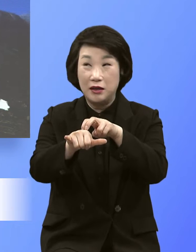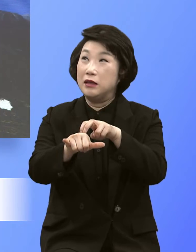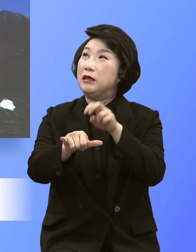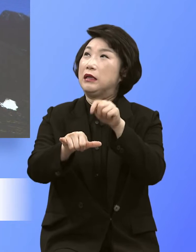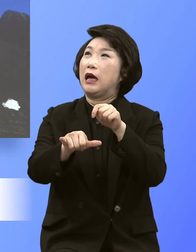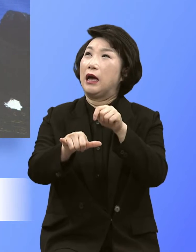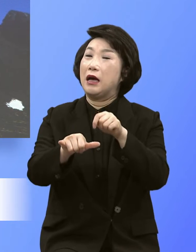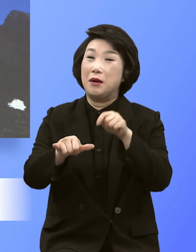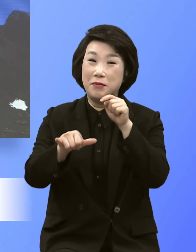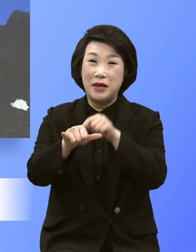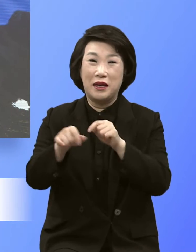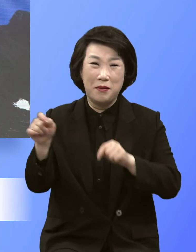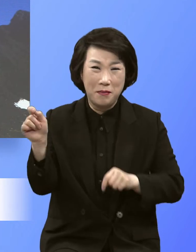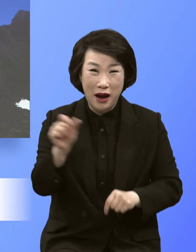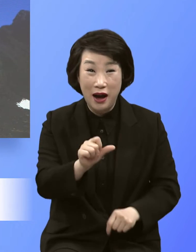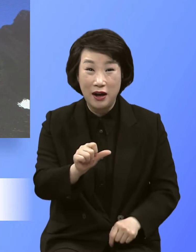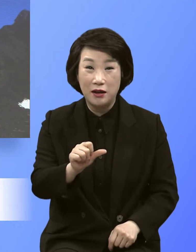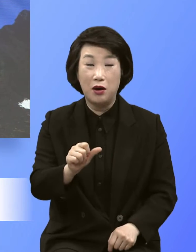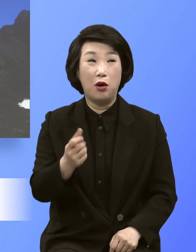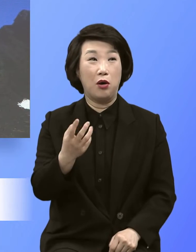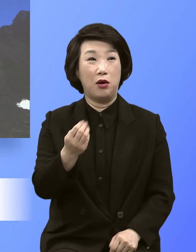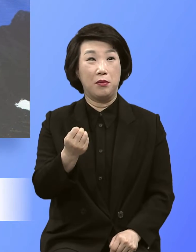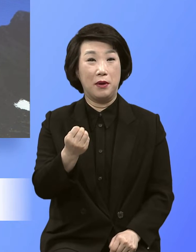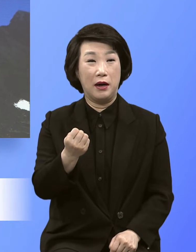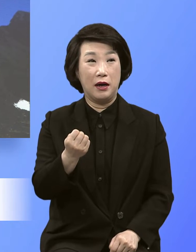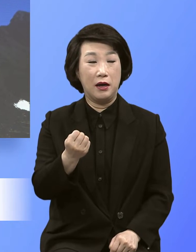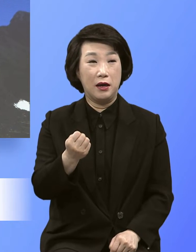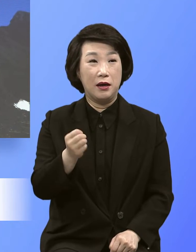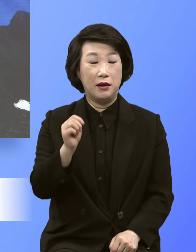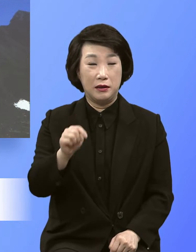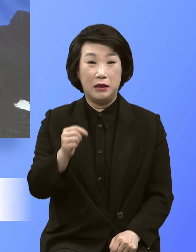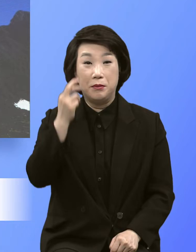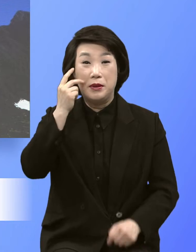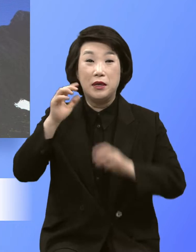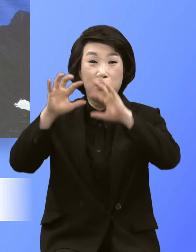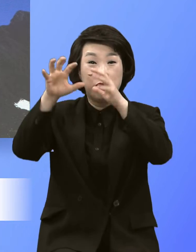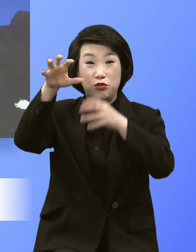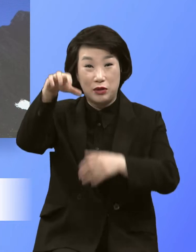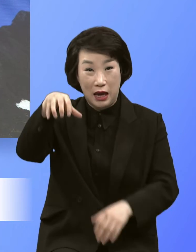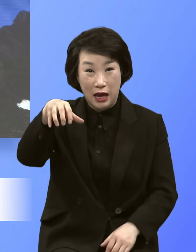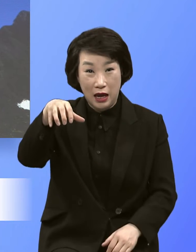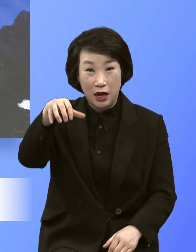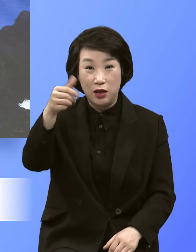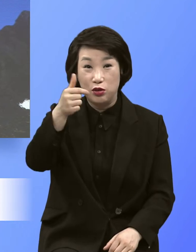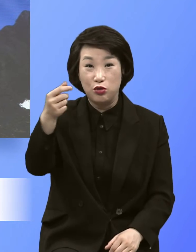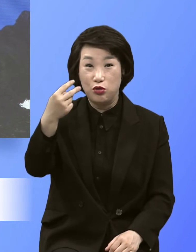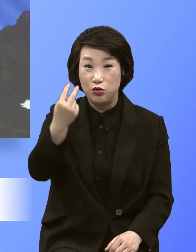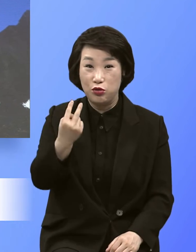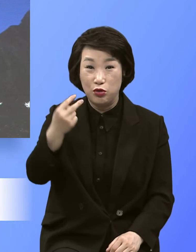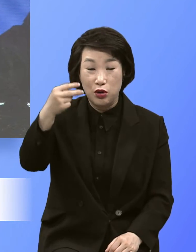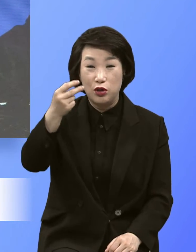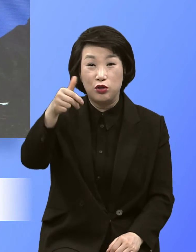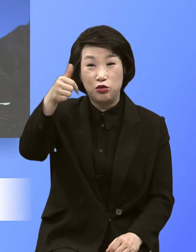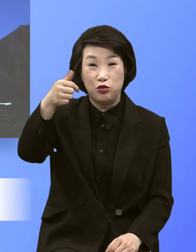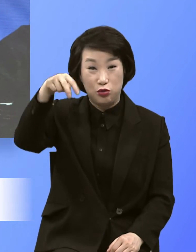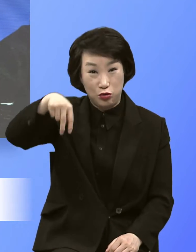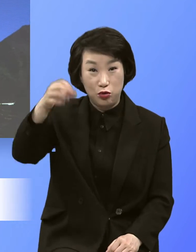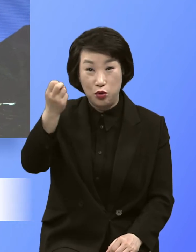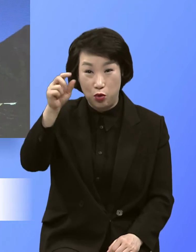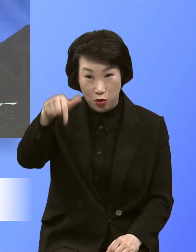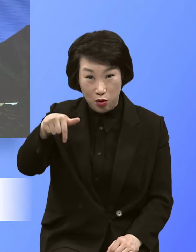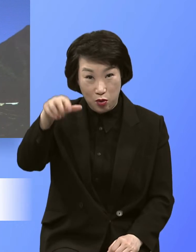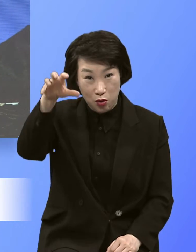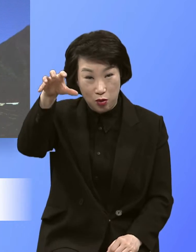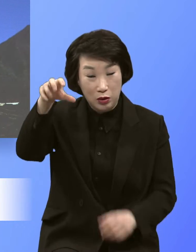제일 빨리 속도가 날아가는 비행기가 이제 미국의 저 뉴욕이나 동부 쪽으로